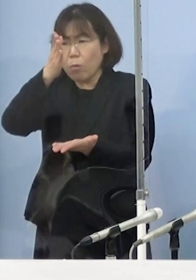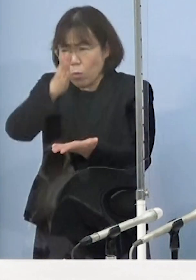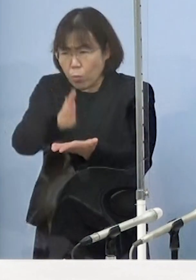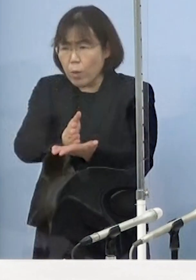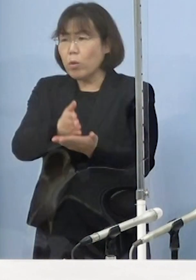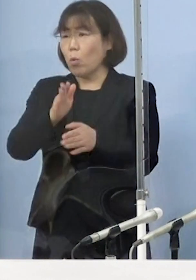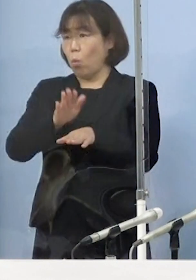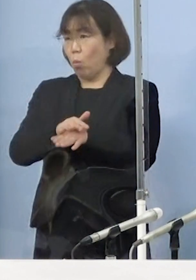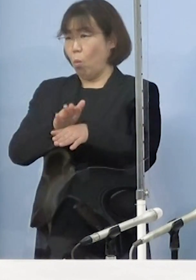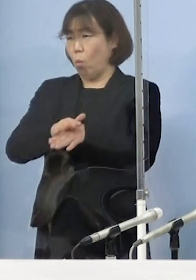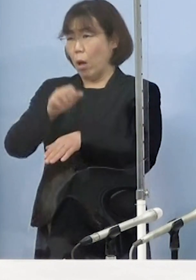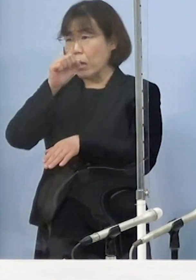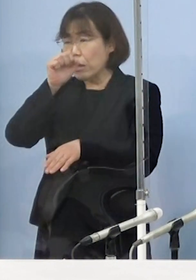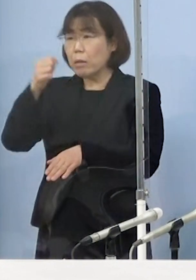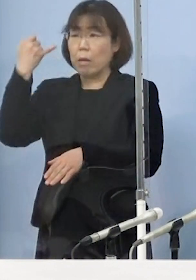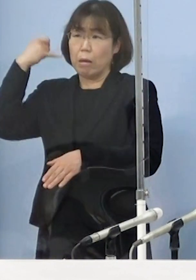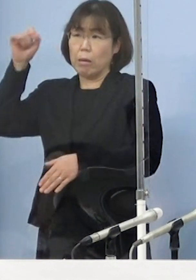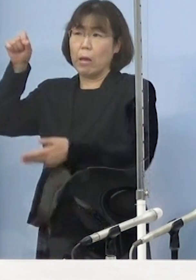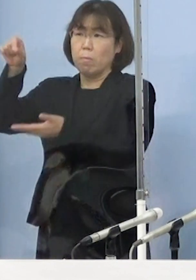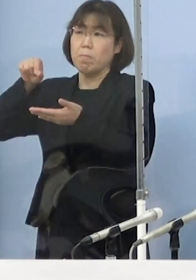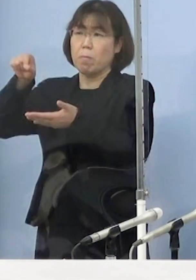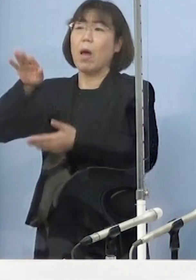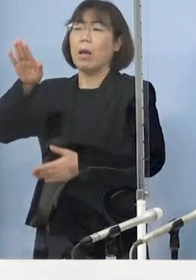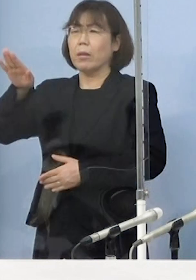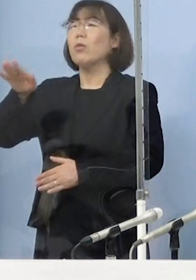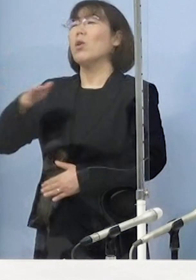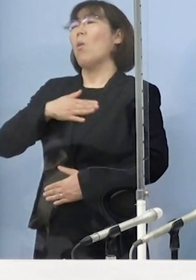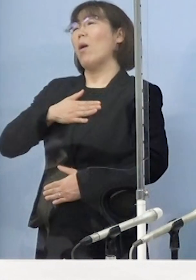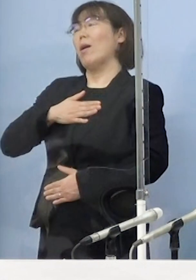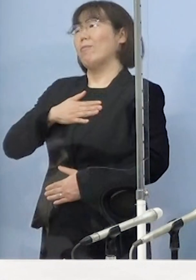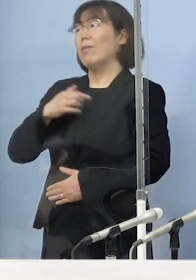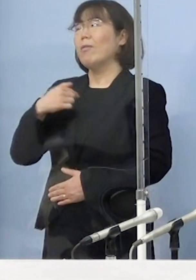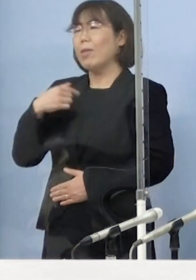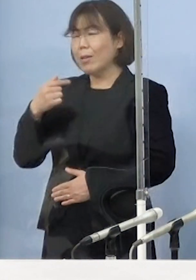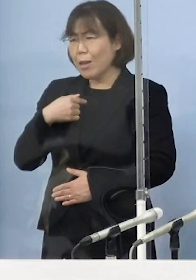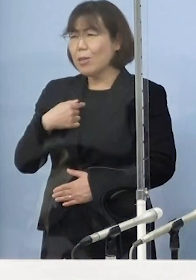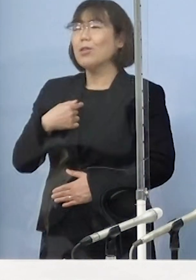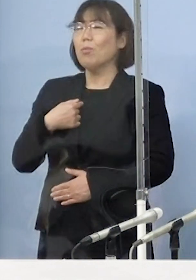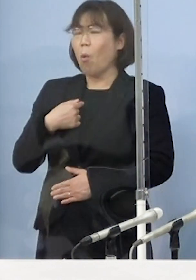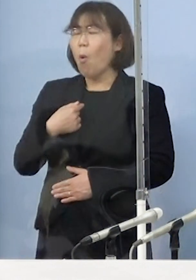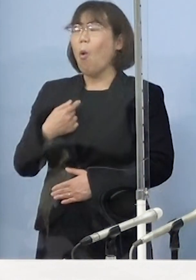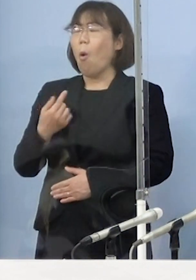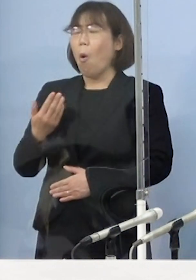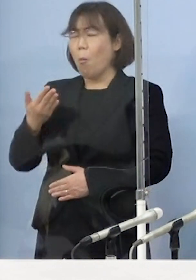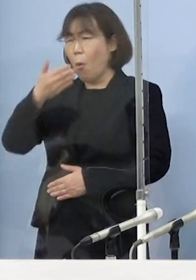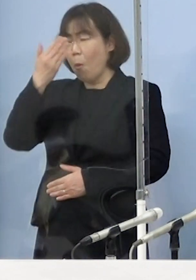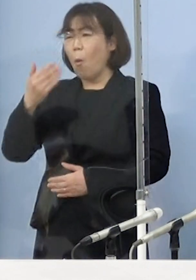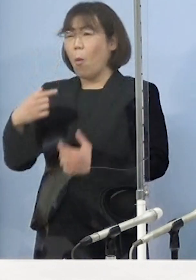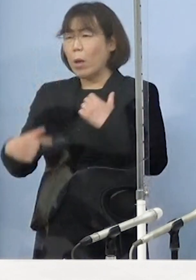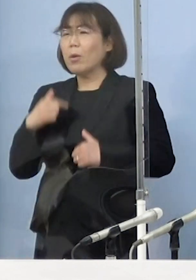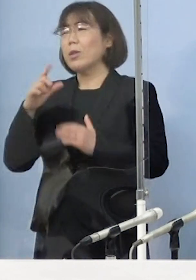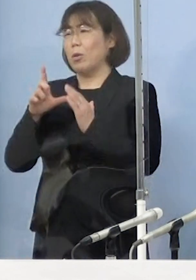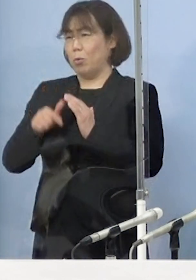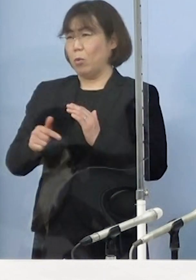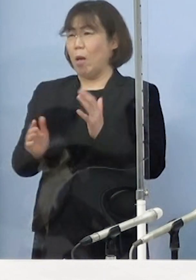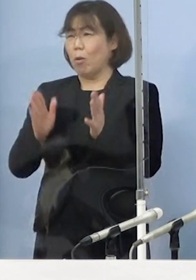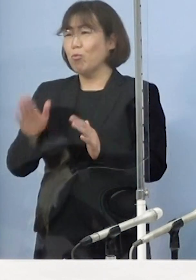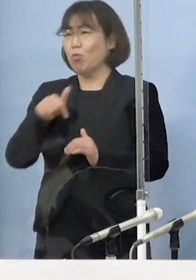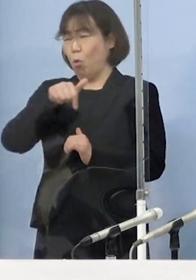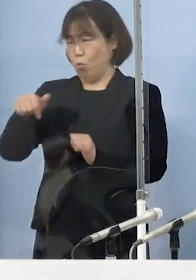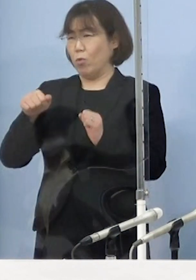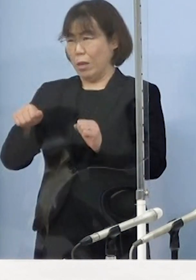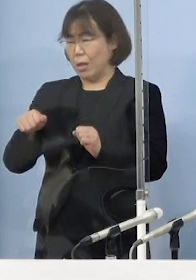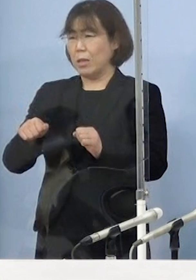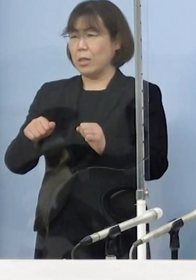か。確かにそうしたご意見、わからないではない。私も中高大全部運動会でしたからね。ましてやゴールデンウィークは県